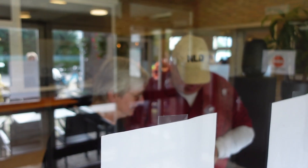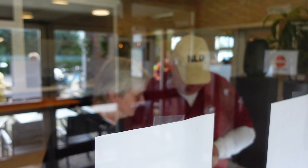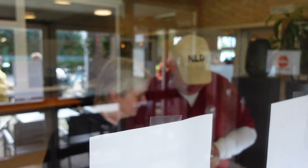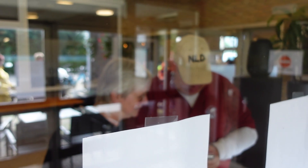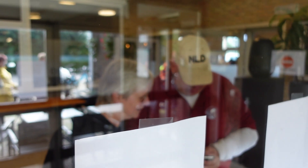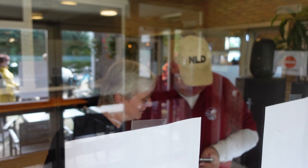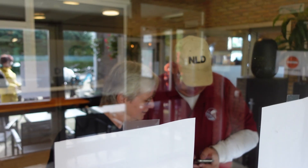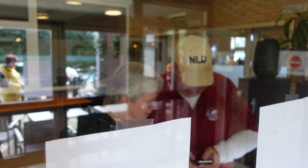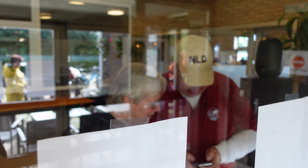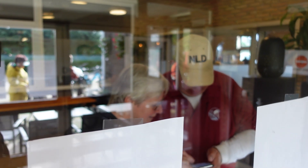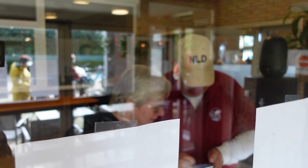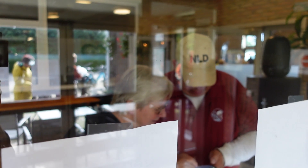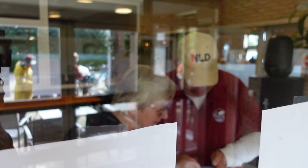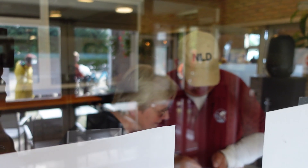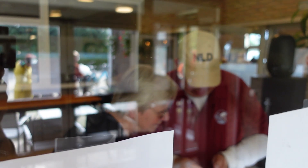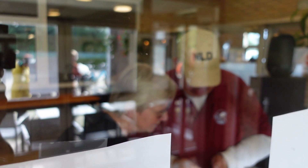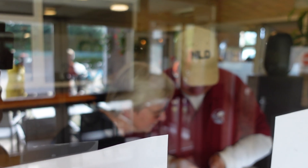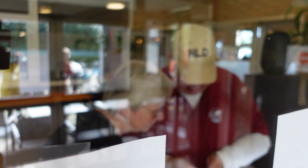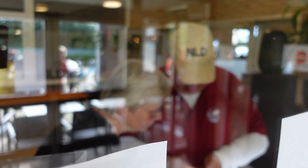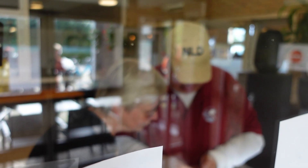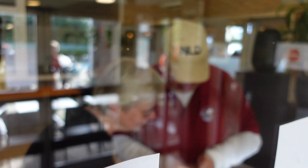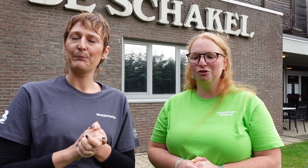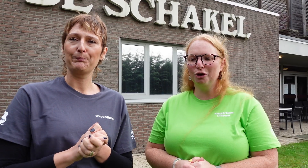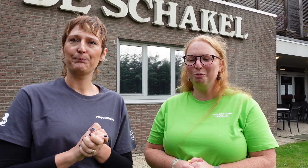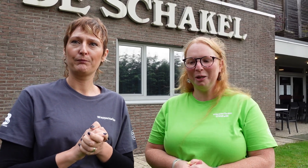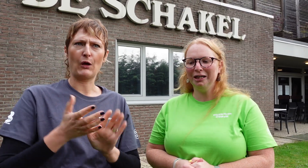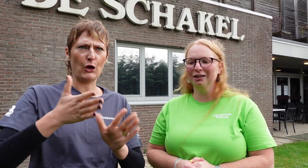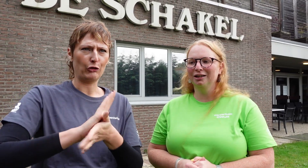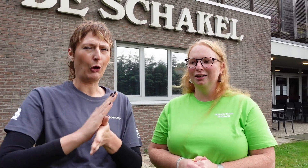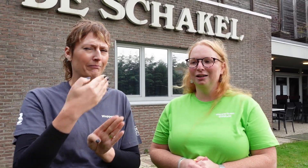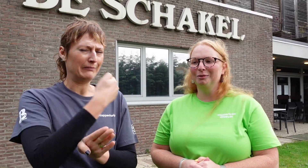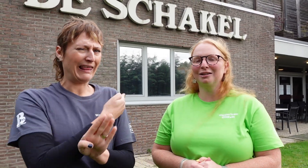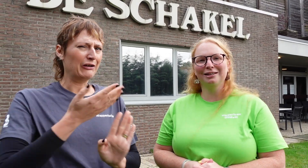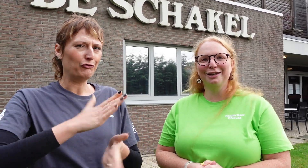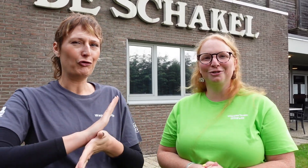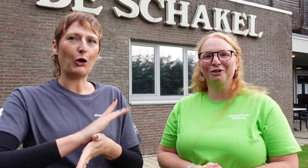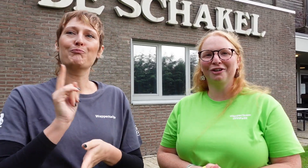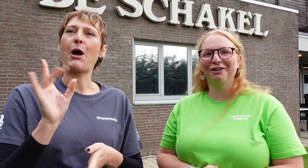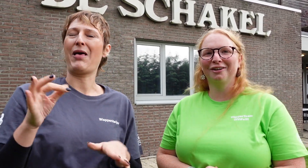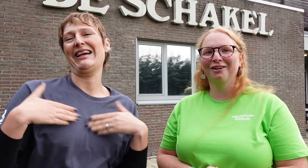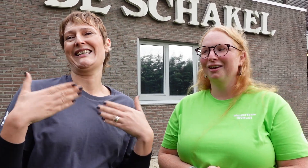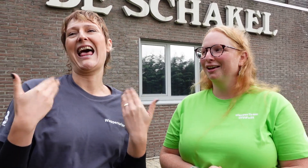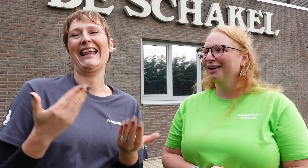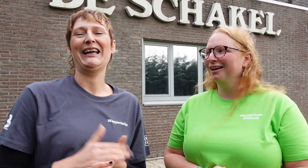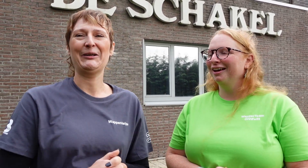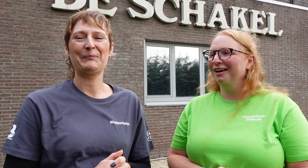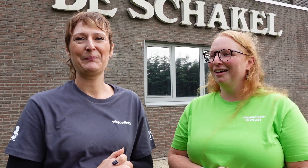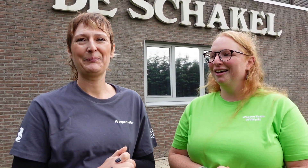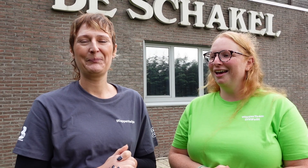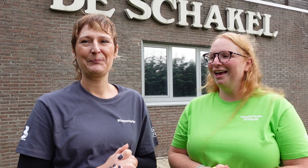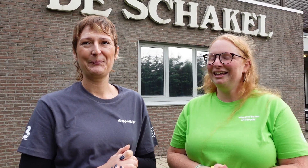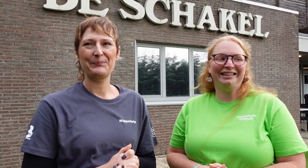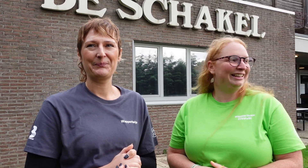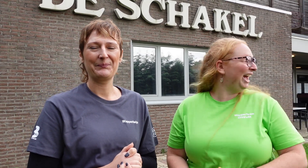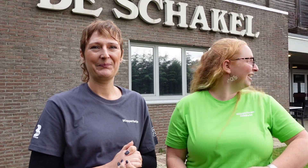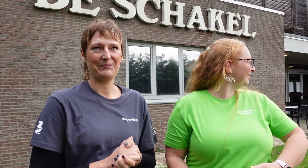Thanks oh eh het is druk binnen maar gezellig druk